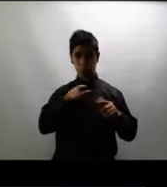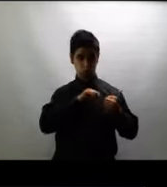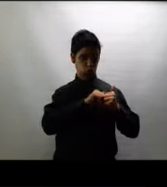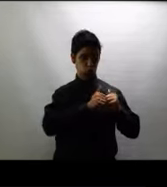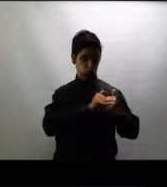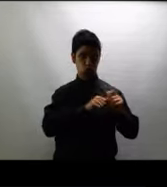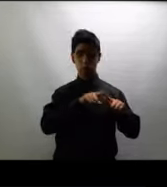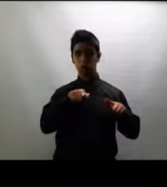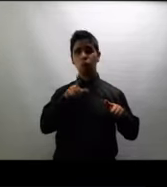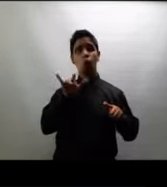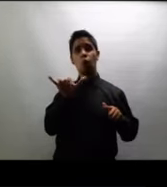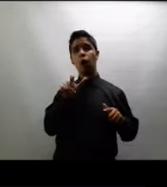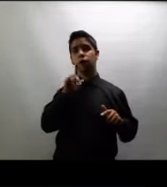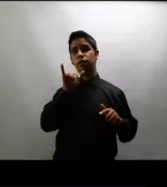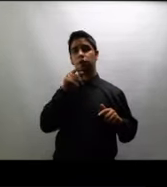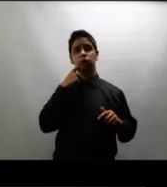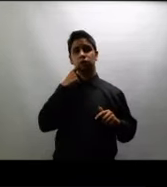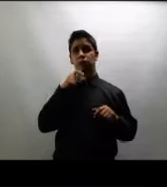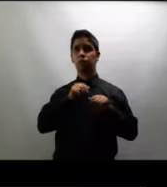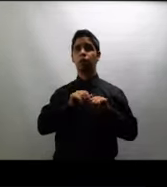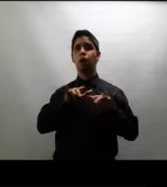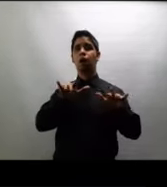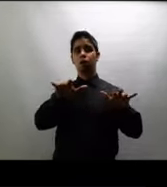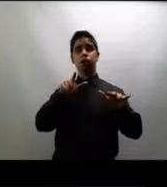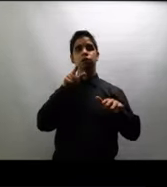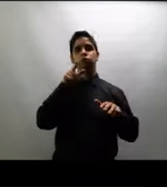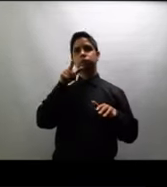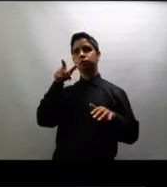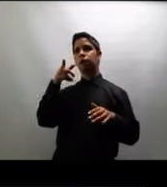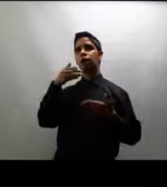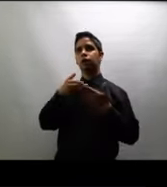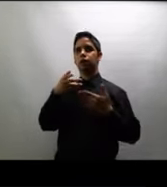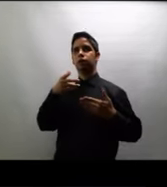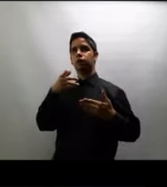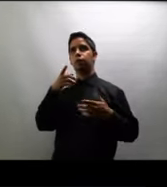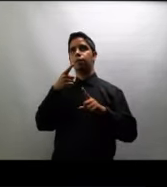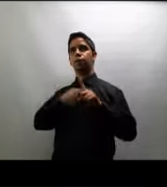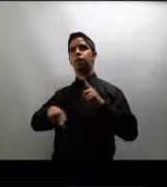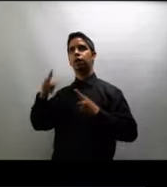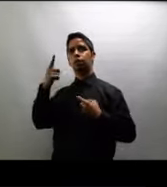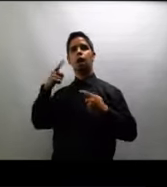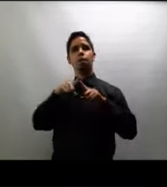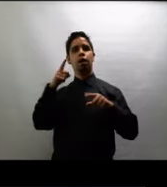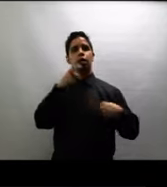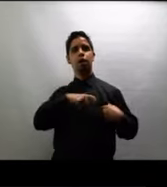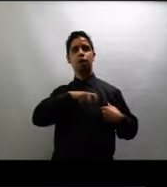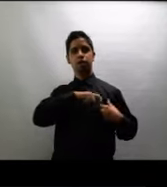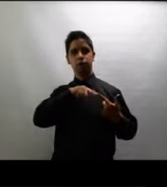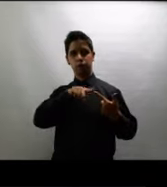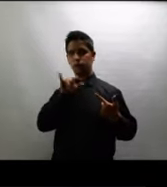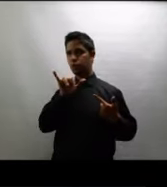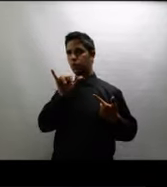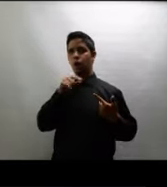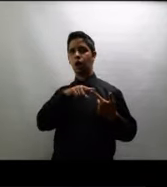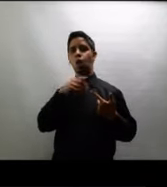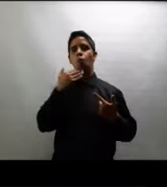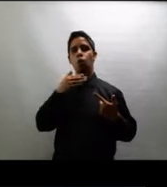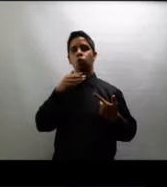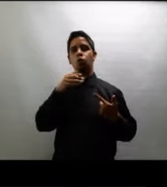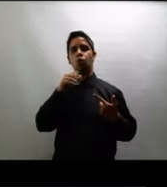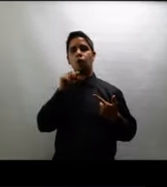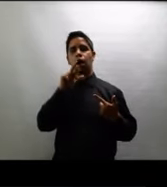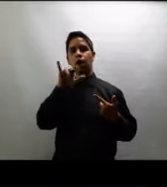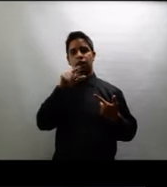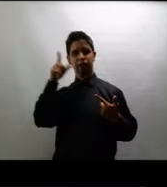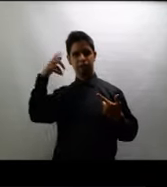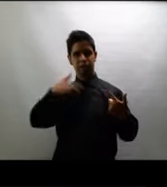ahora. Uh-huh. De hecho, el mes que viene creo que va para Madrid, y entonces Buenos Aires, y entonces, o sea, que la carrera de ella